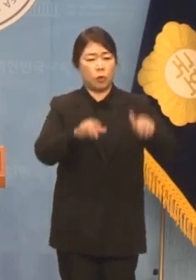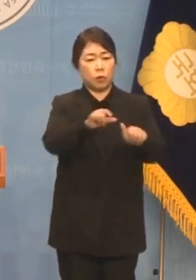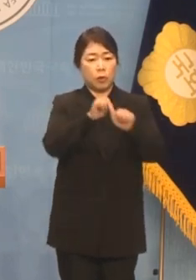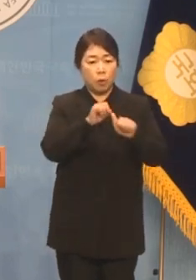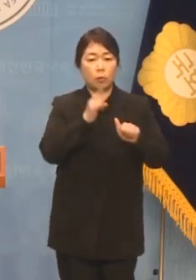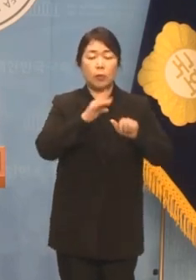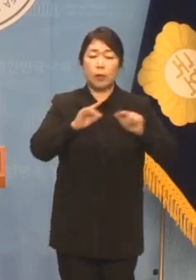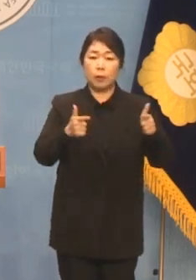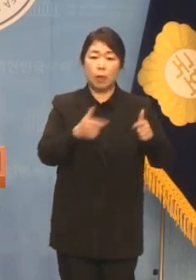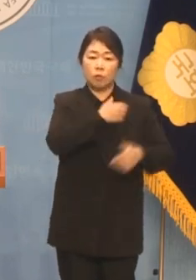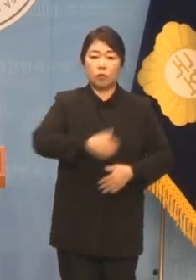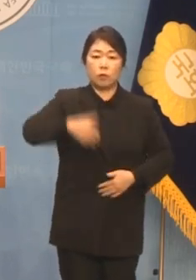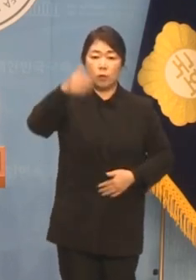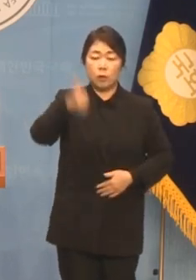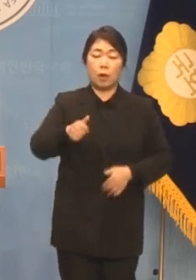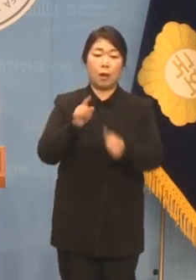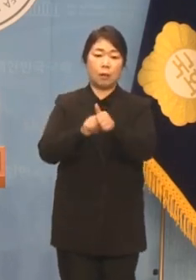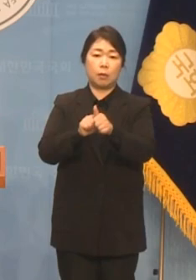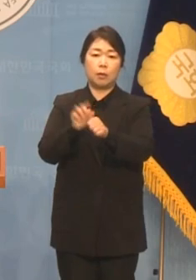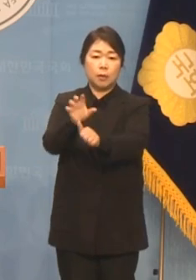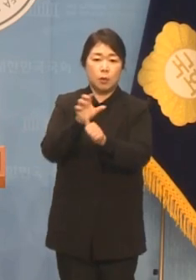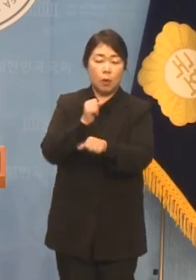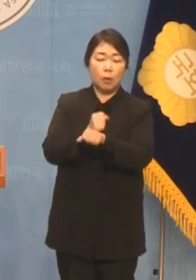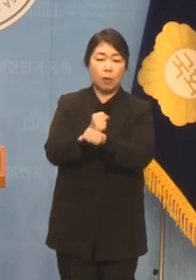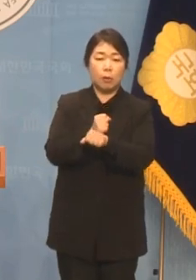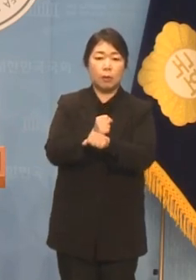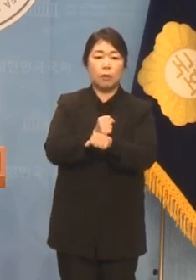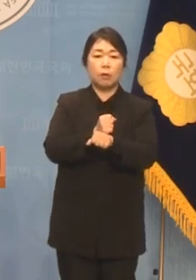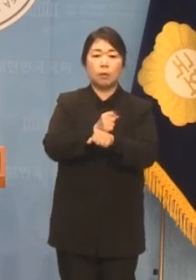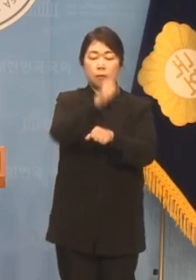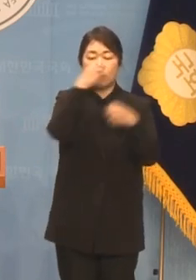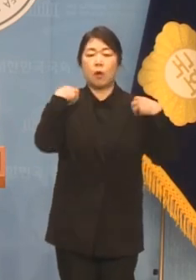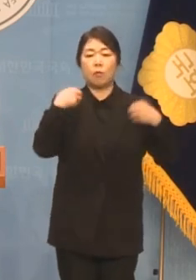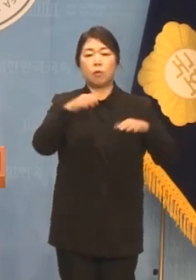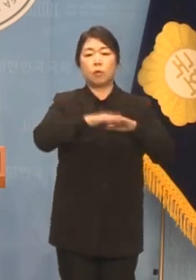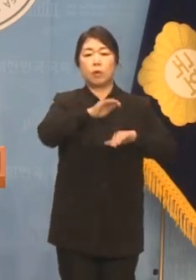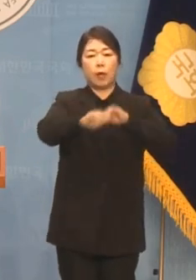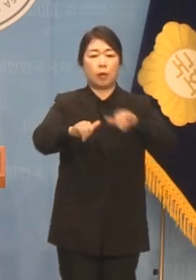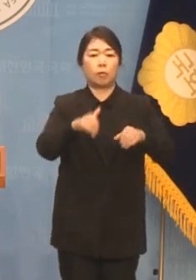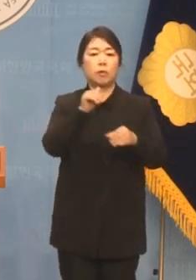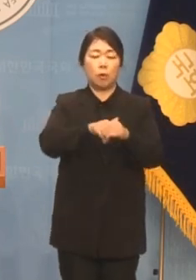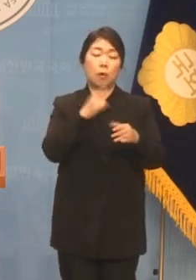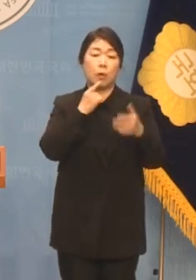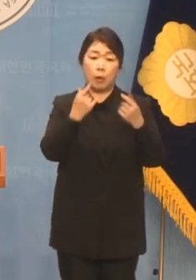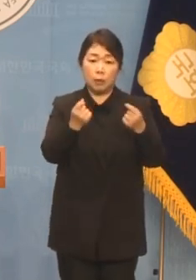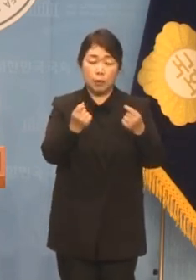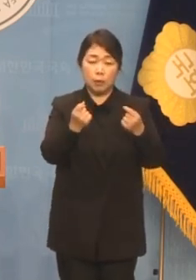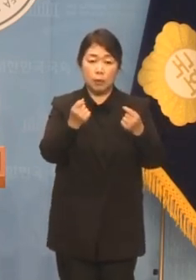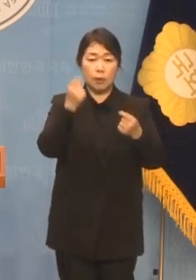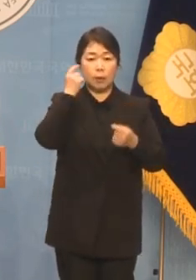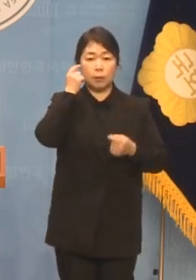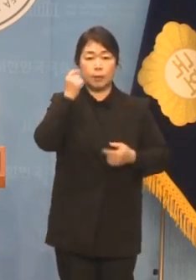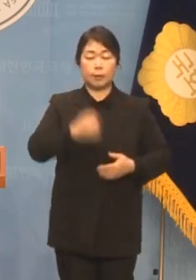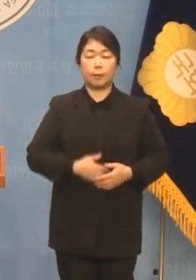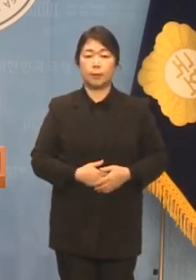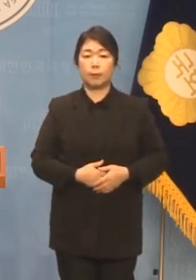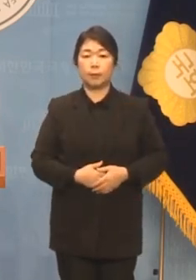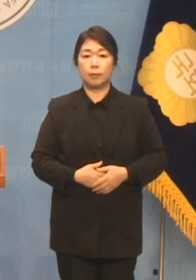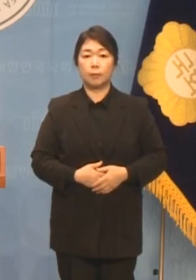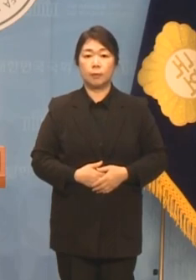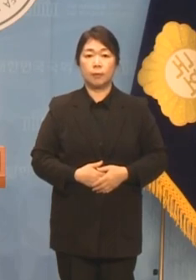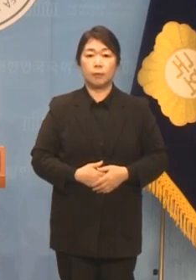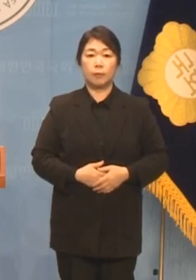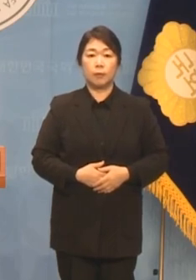넘어 구청장의 아들을 매개로 한 관 선거지도 의심할 수밖에없는 상황이다